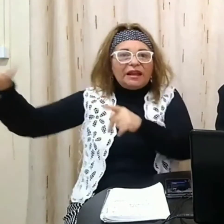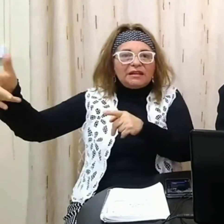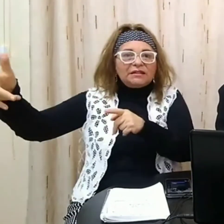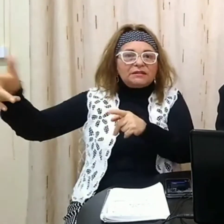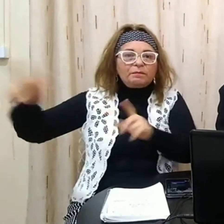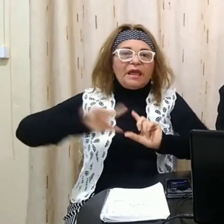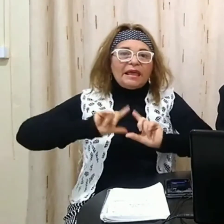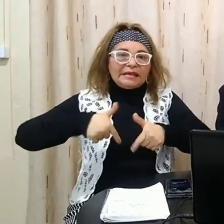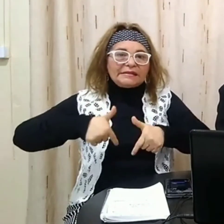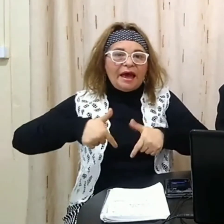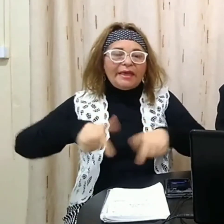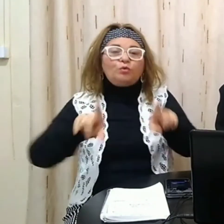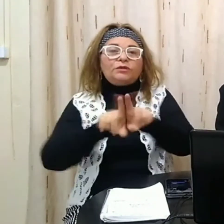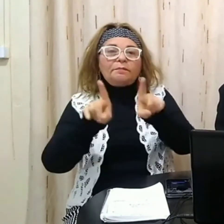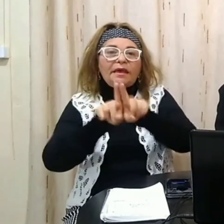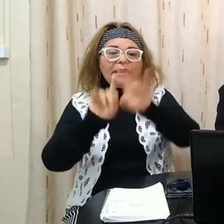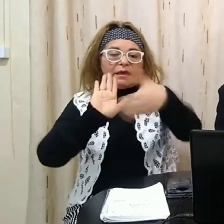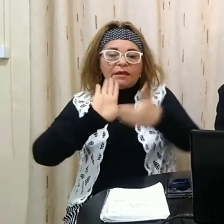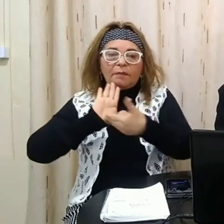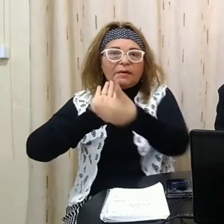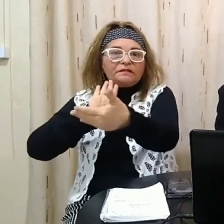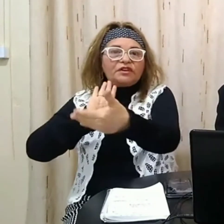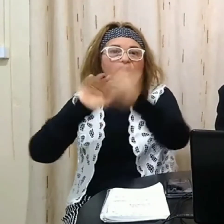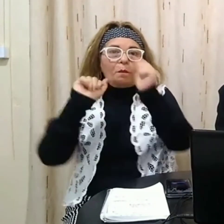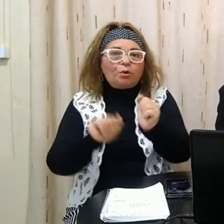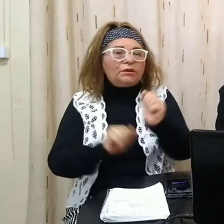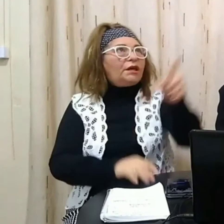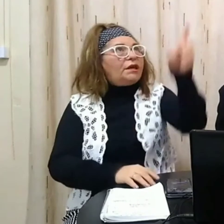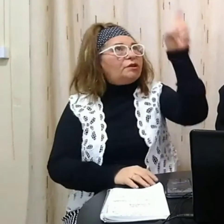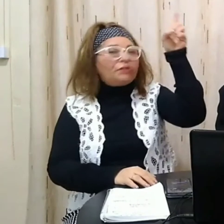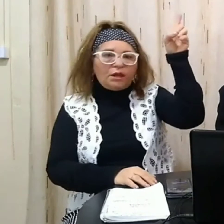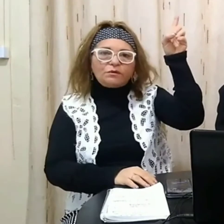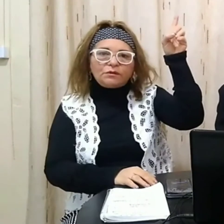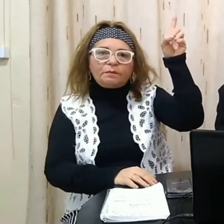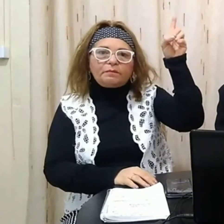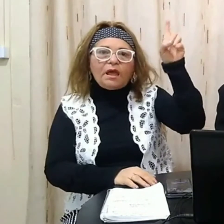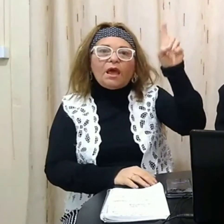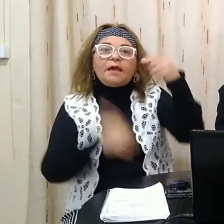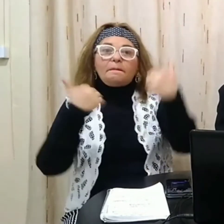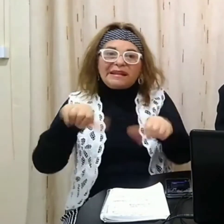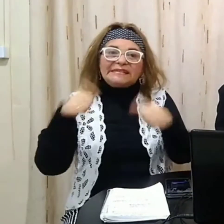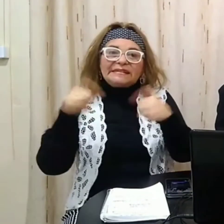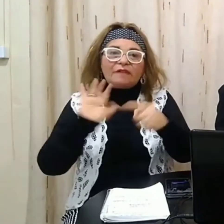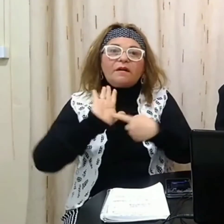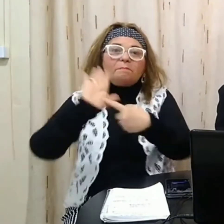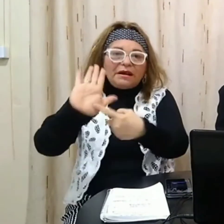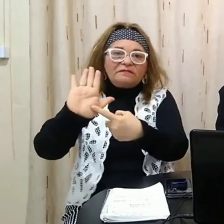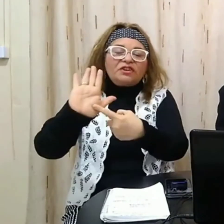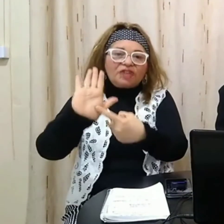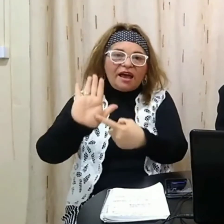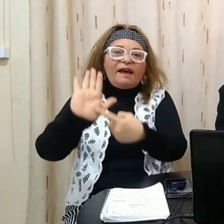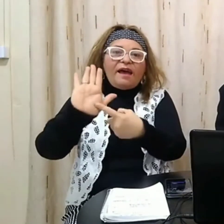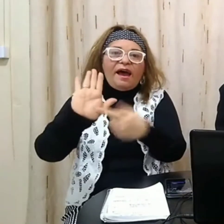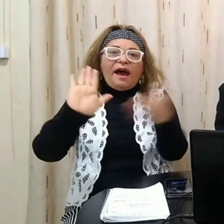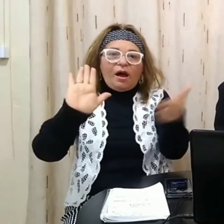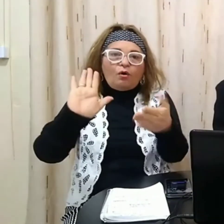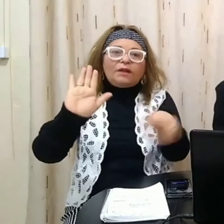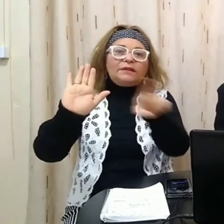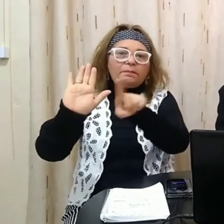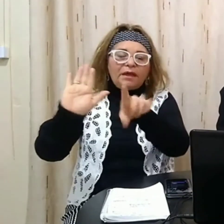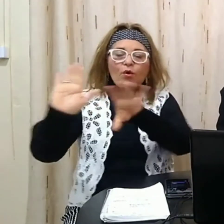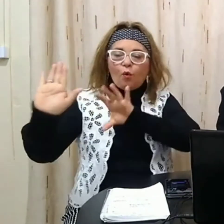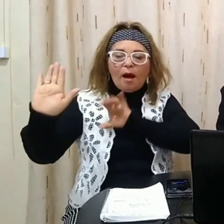Israel também iria manifestar o poder de Deus e deveria manifestar ainda o amor